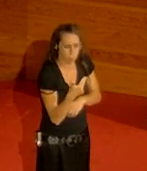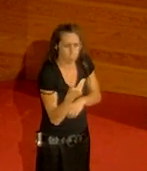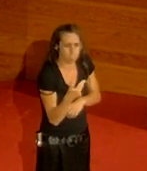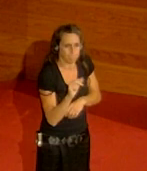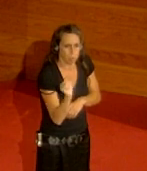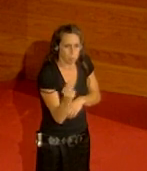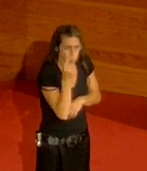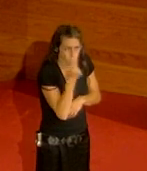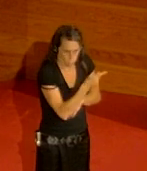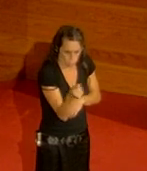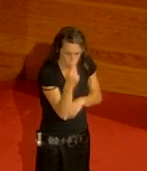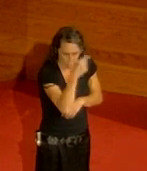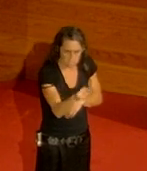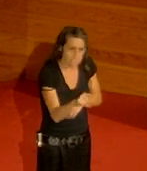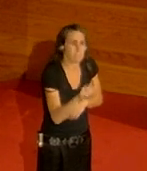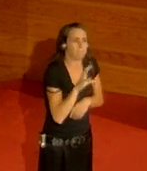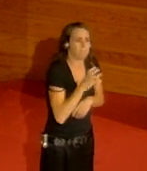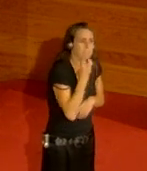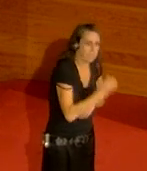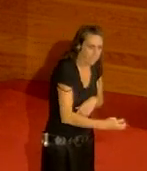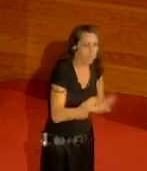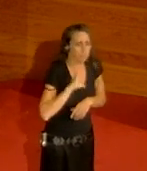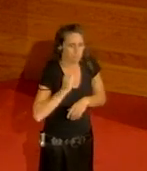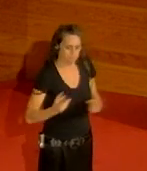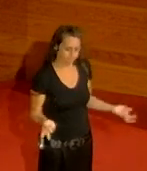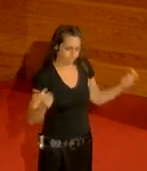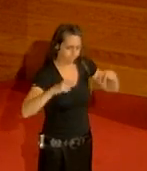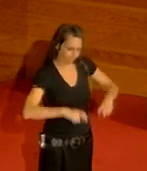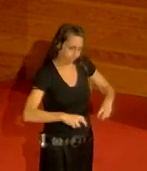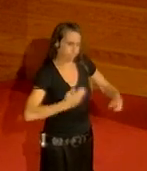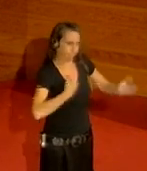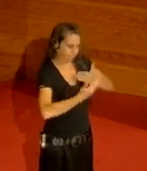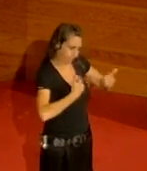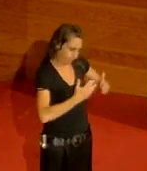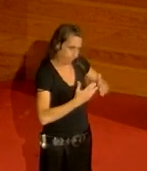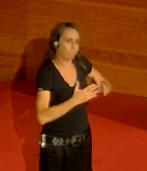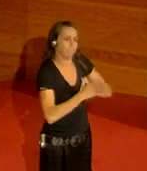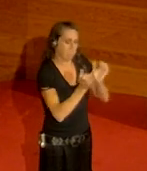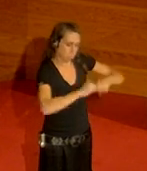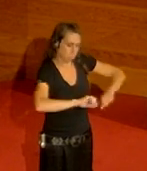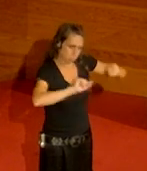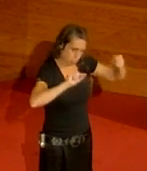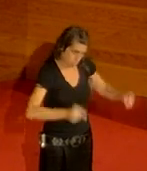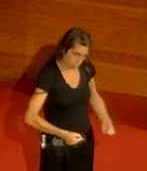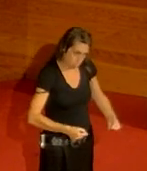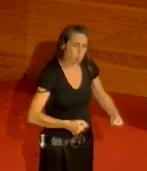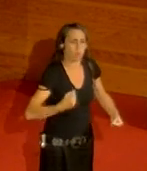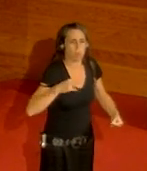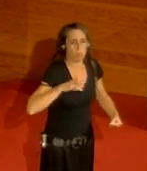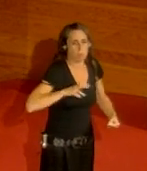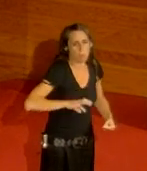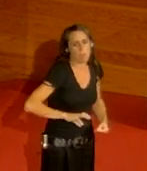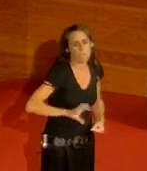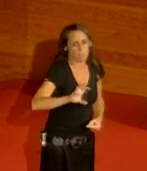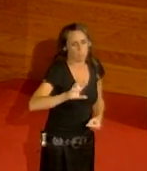decidió israelí Palestina por primera vez se sentaron a negociar y firmaron un acuerdo en el que se decidió que iba a haber un estado palestino pero iba